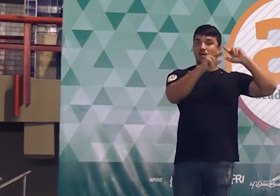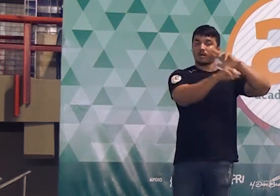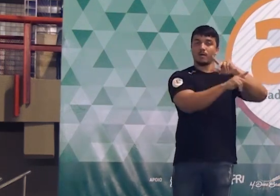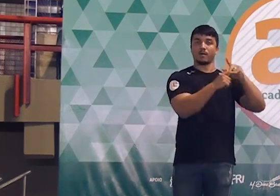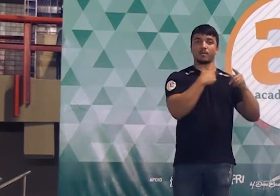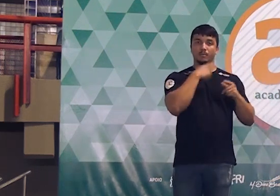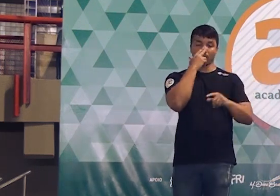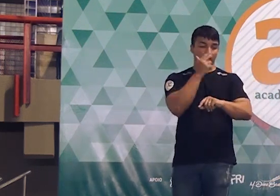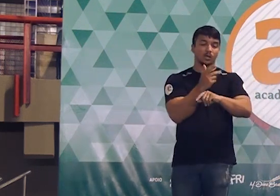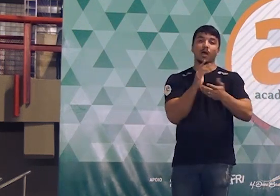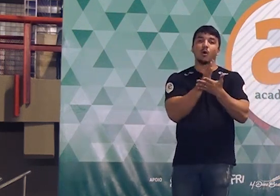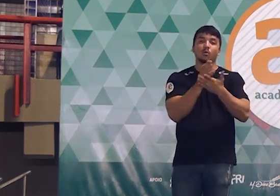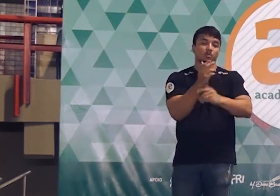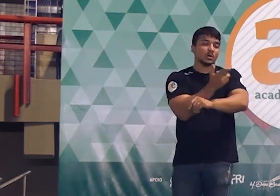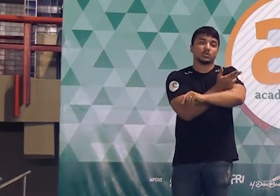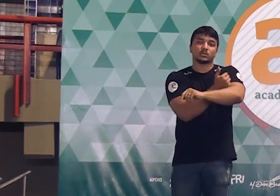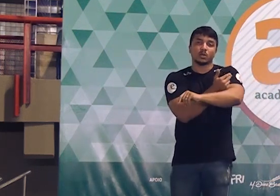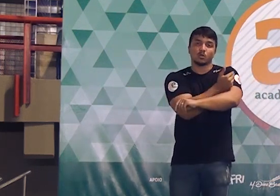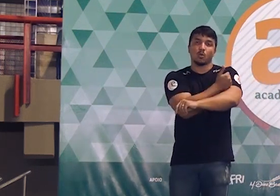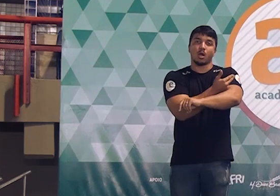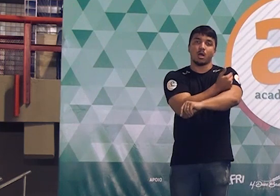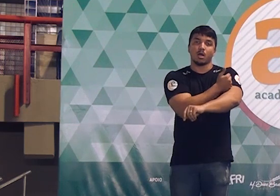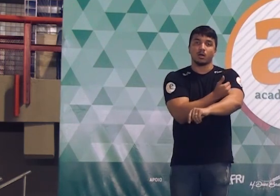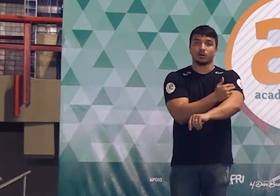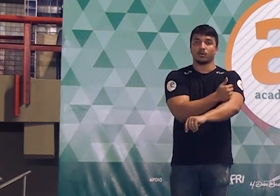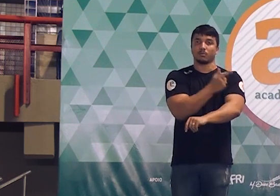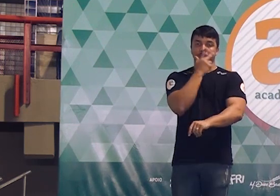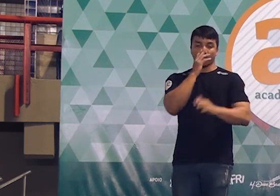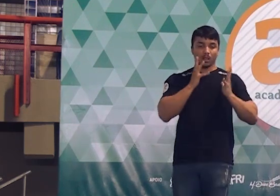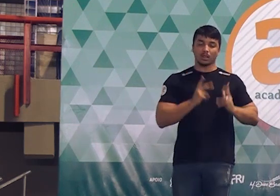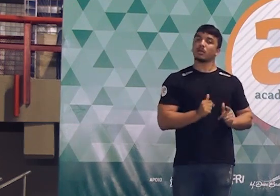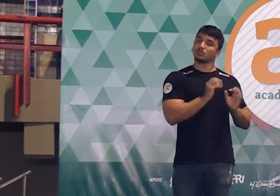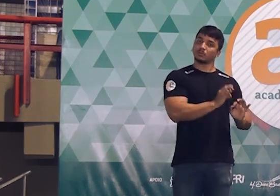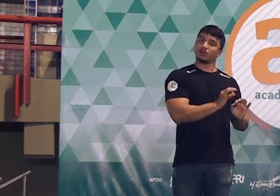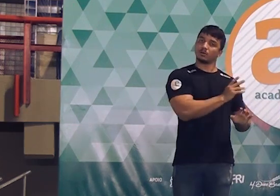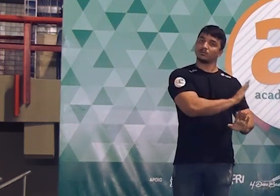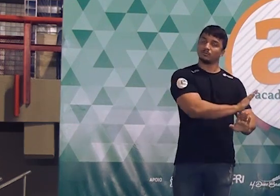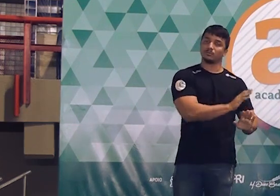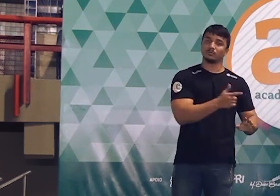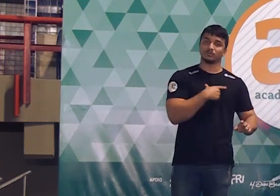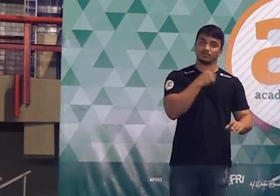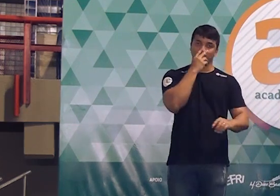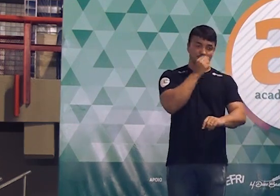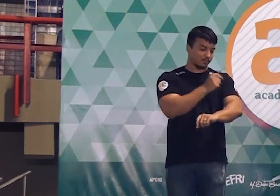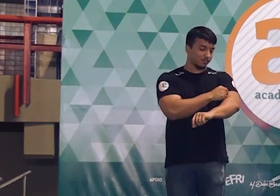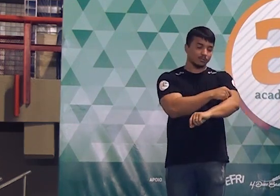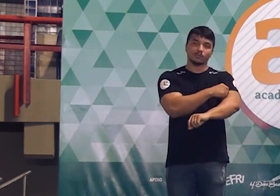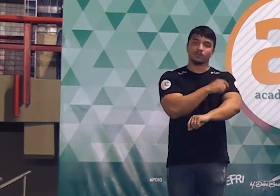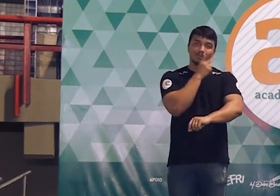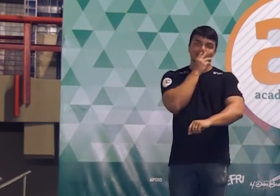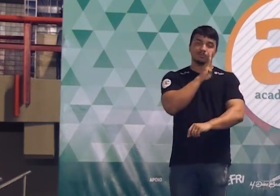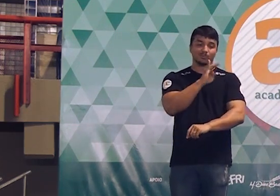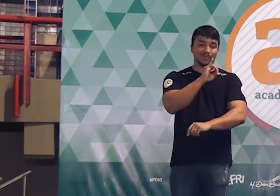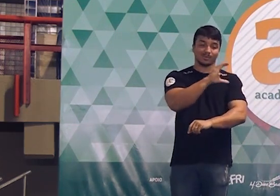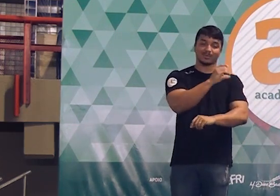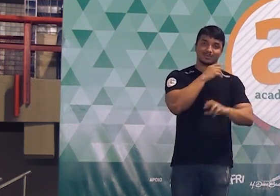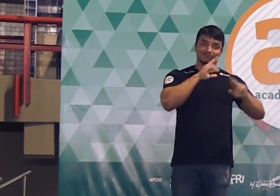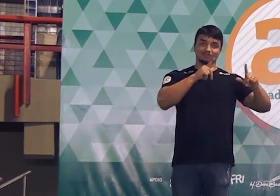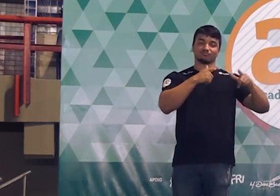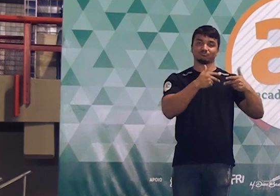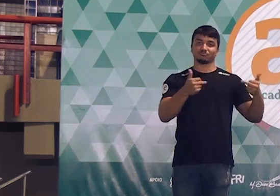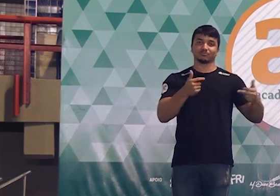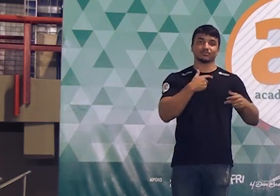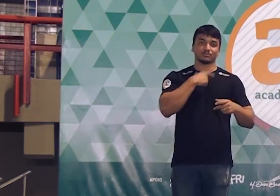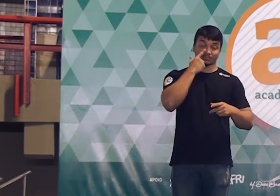umas tatuagens também, uma coisa bem higiênica ali na praça mesmo, né? Tipo de caneta Bic, aquela parada bem diferente.